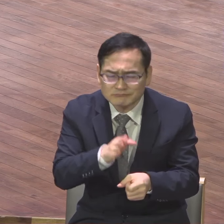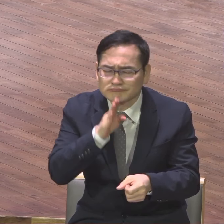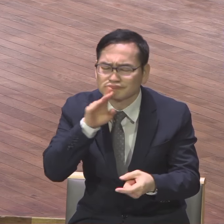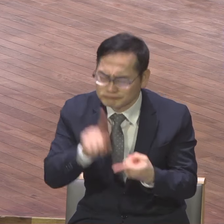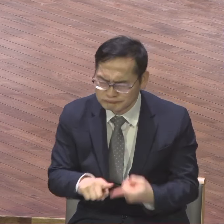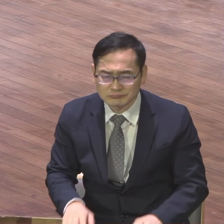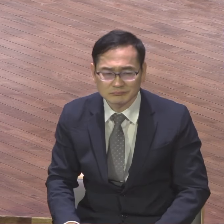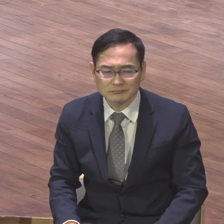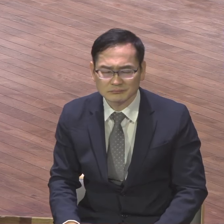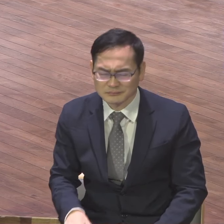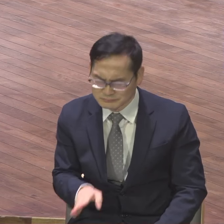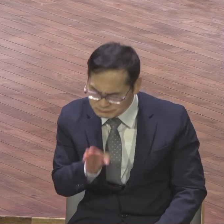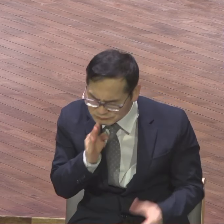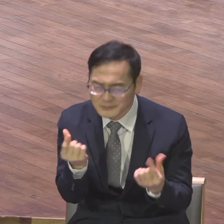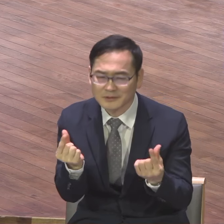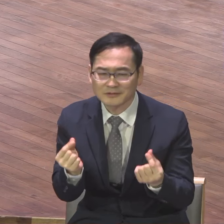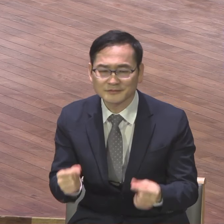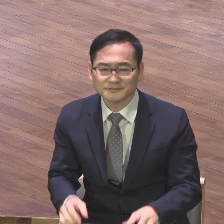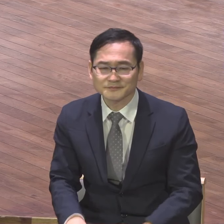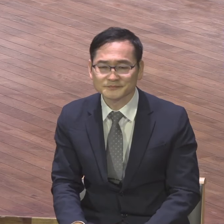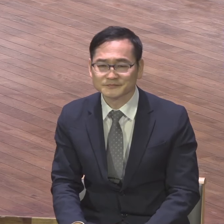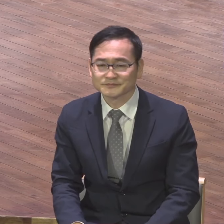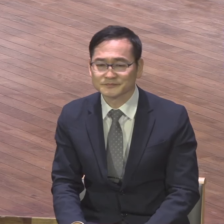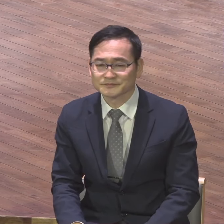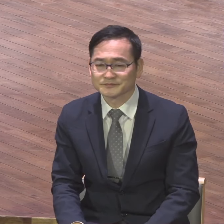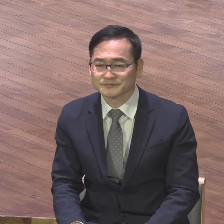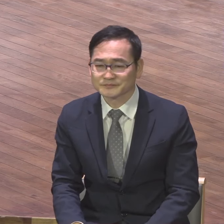당연해요. 뭐가 특별한 게 아니에요.